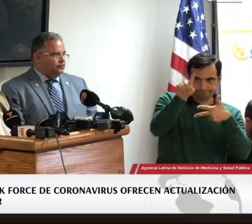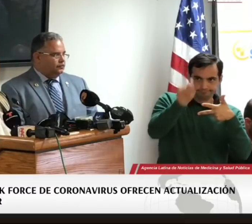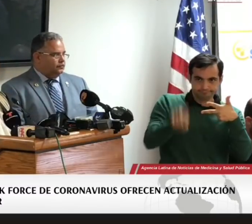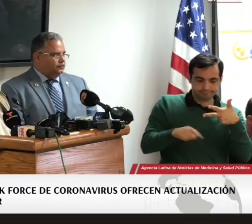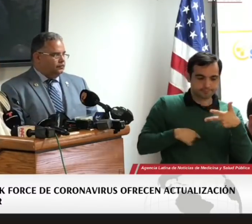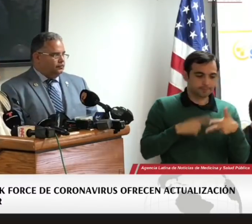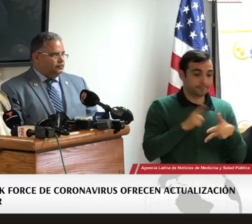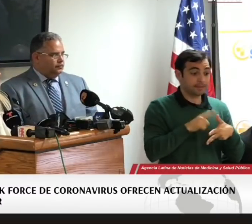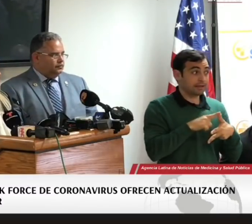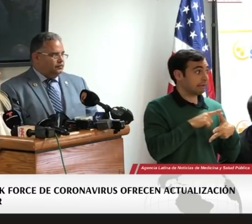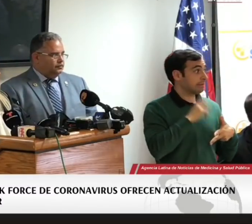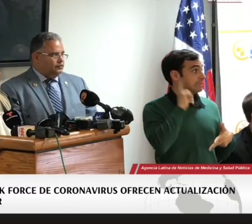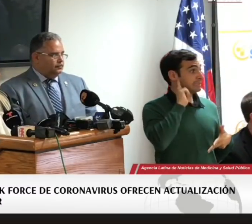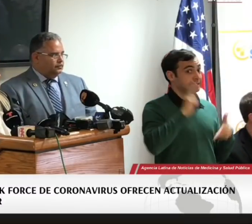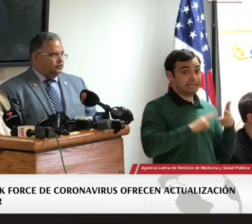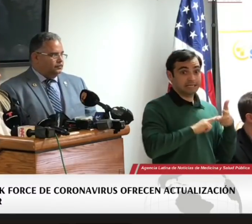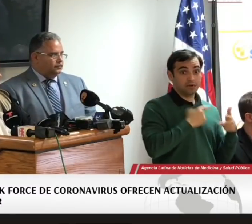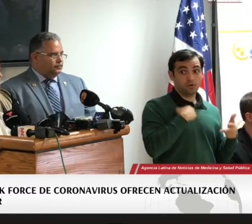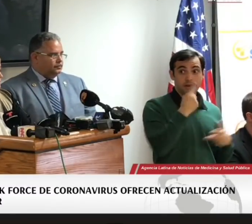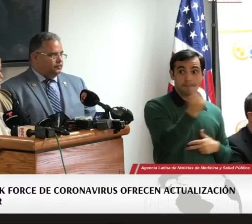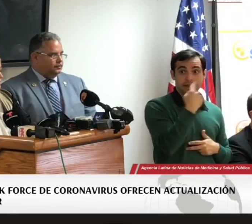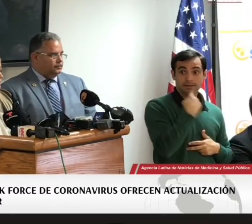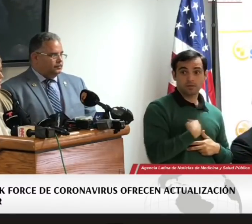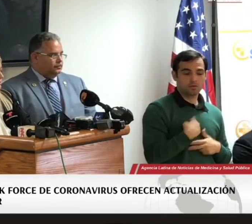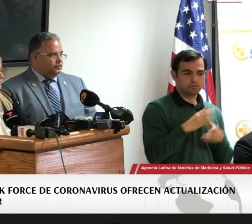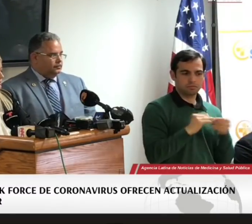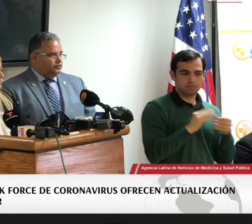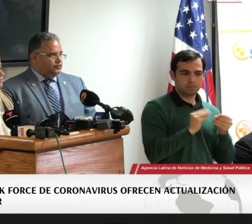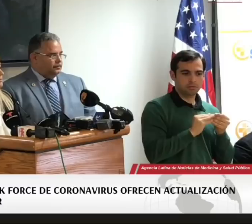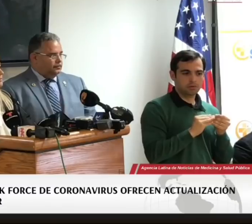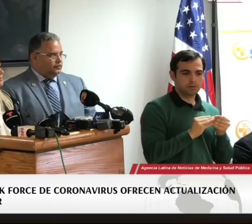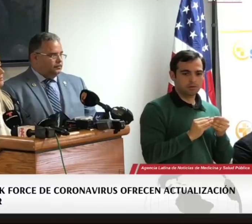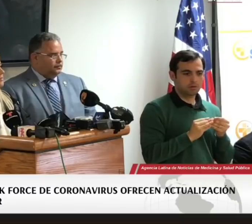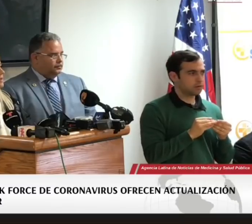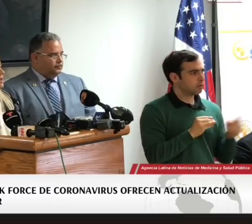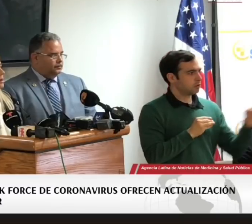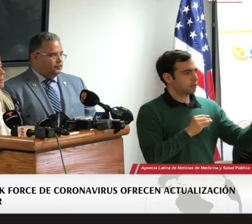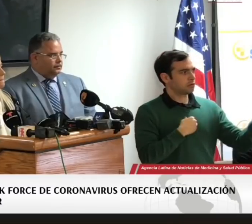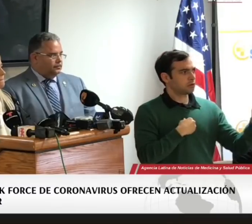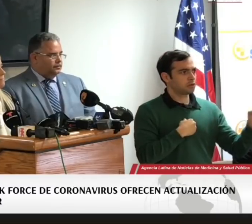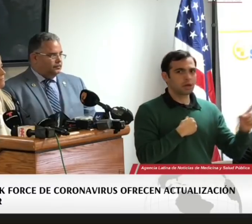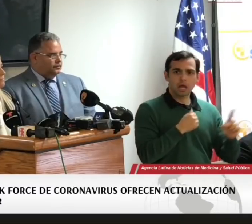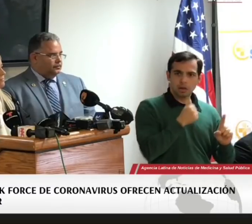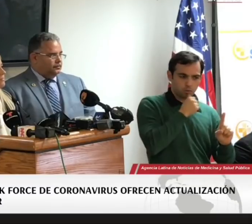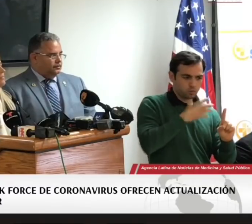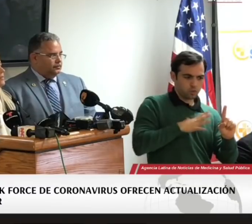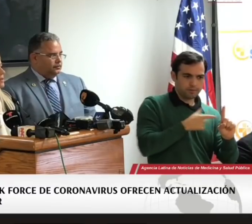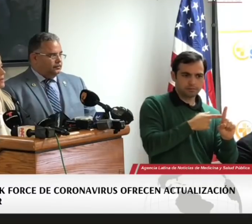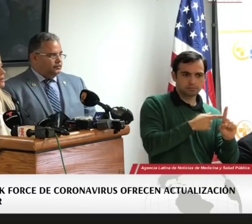El secretario el martes me había comentado de que la persona que la compañera acaba de hacer referencia estaba en franca mejoría.